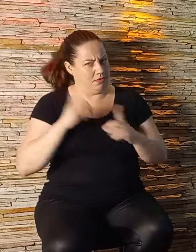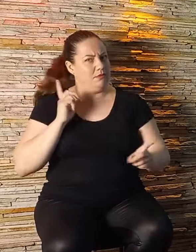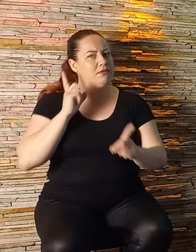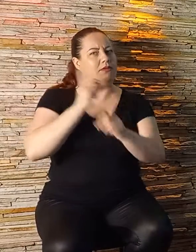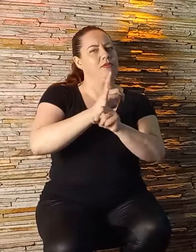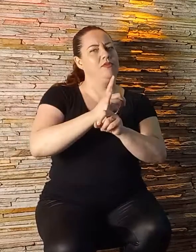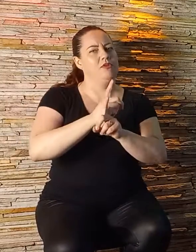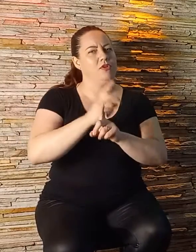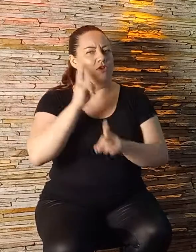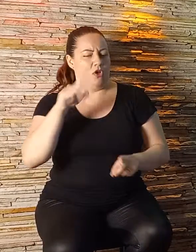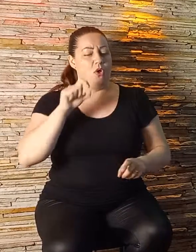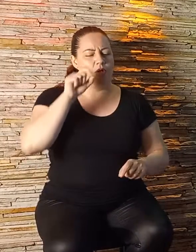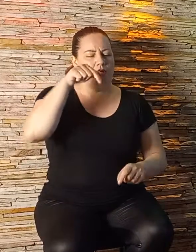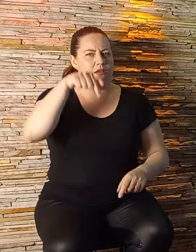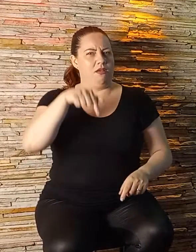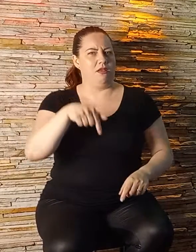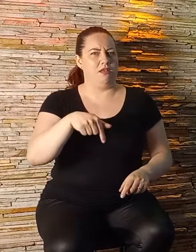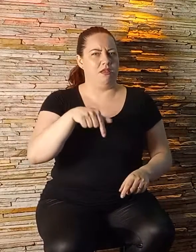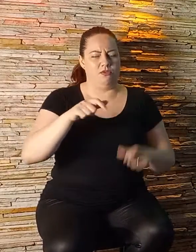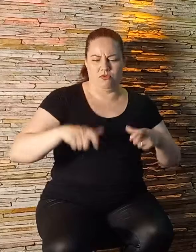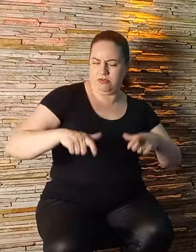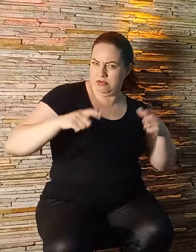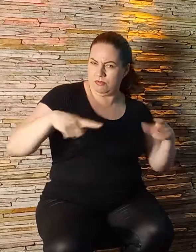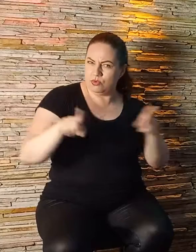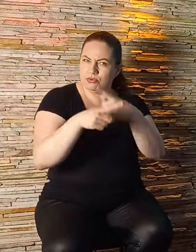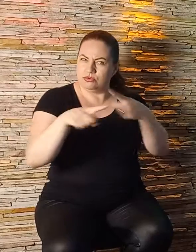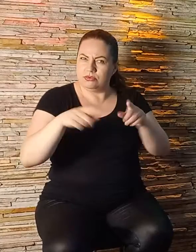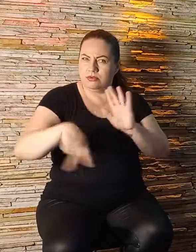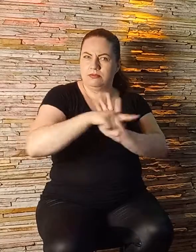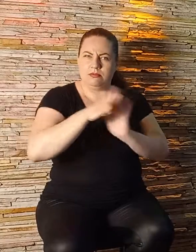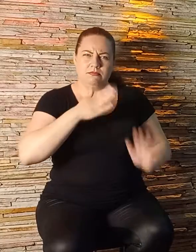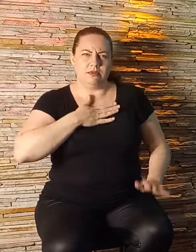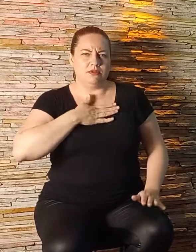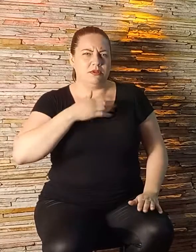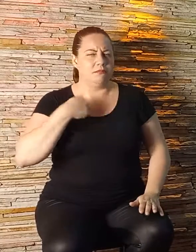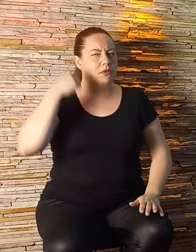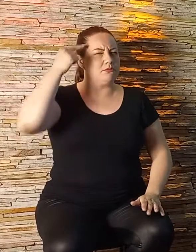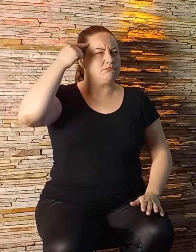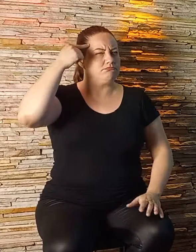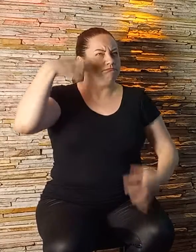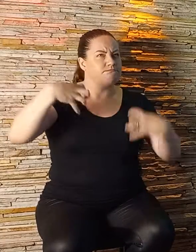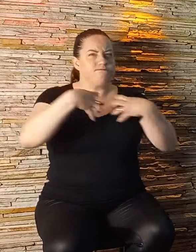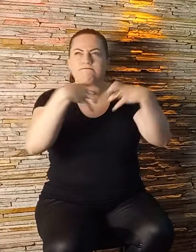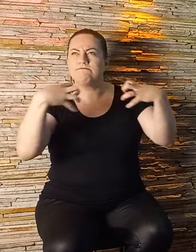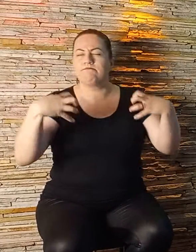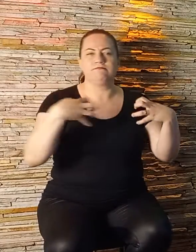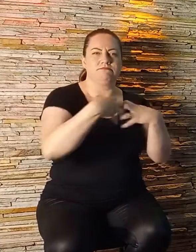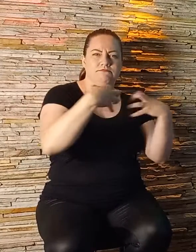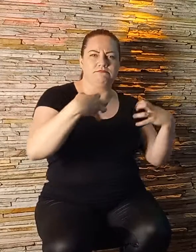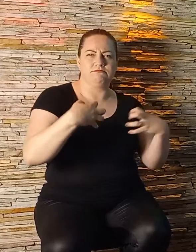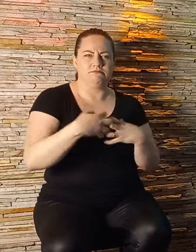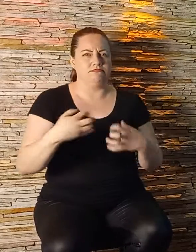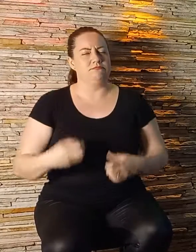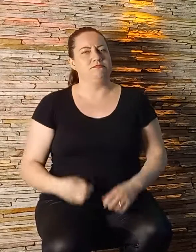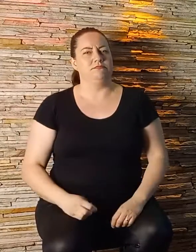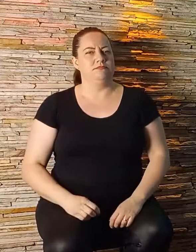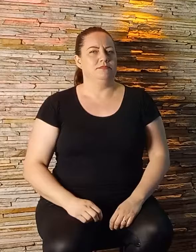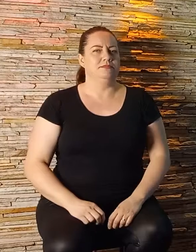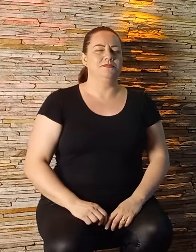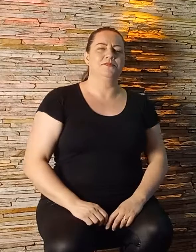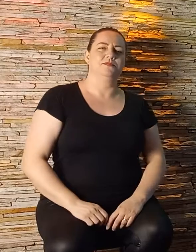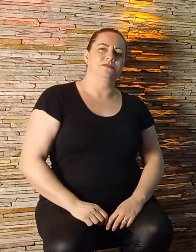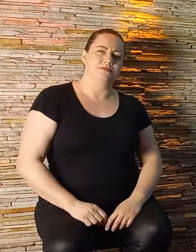o corte aqui que tá batendo nos grave caso sério mano esse book But a minha nesse dia ver cresce